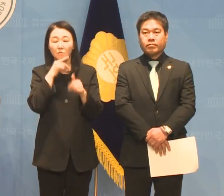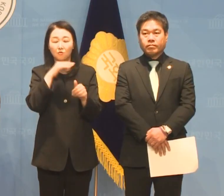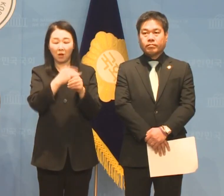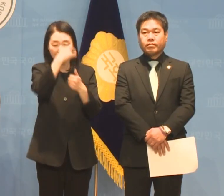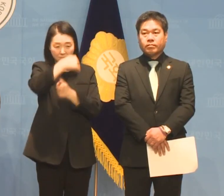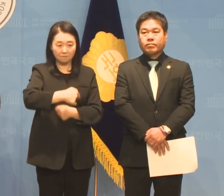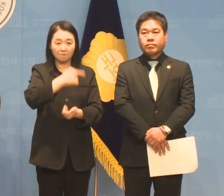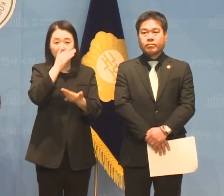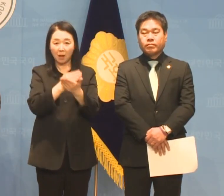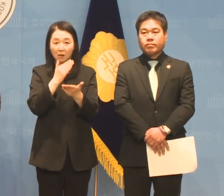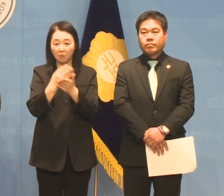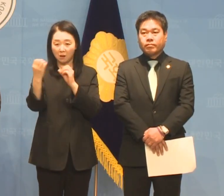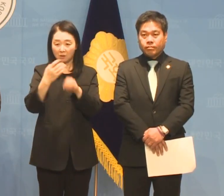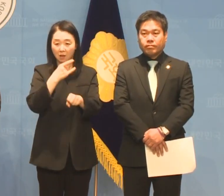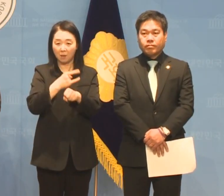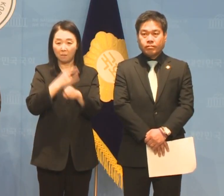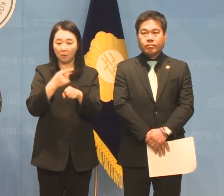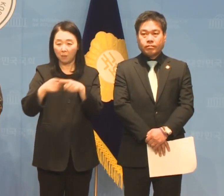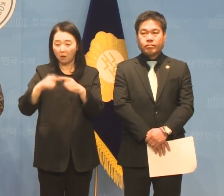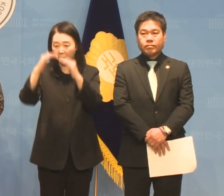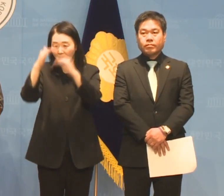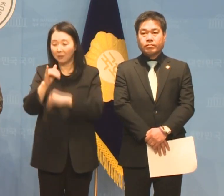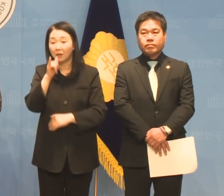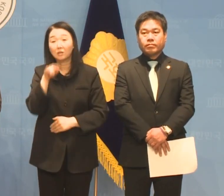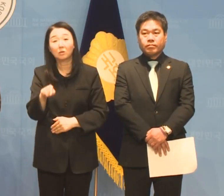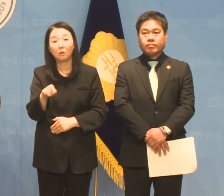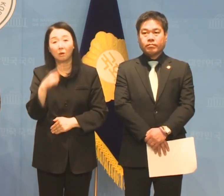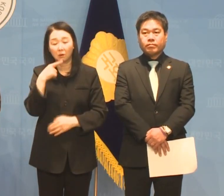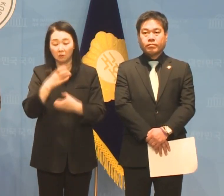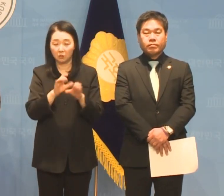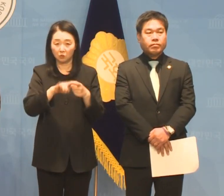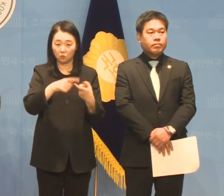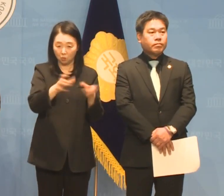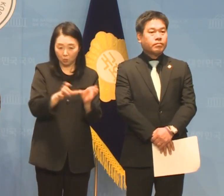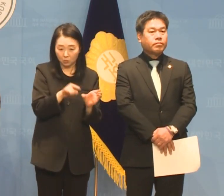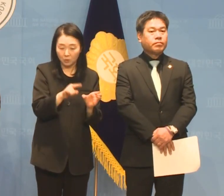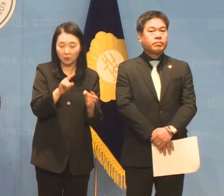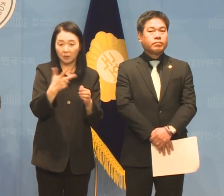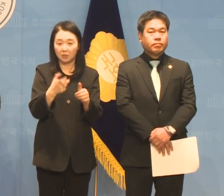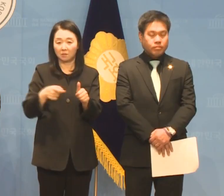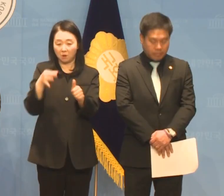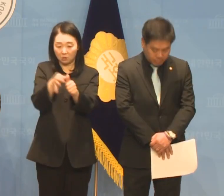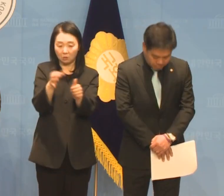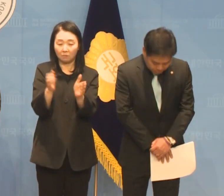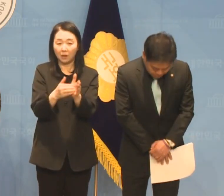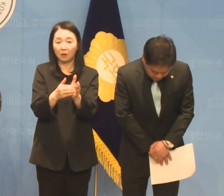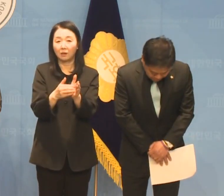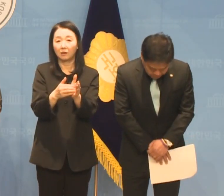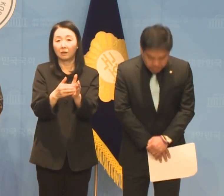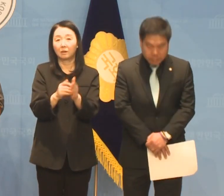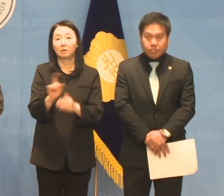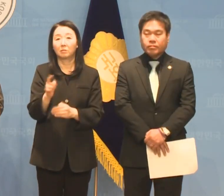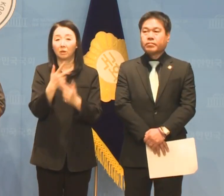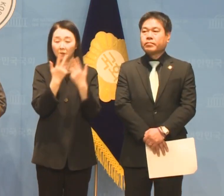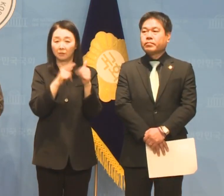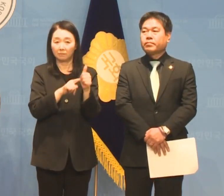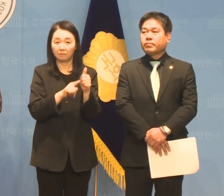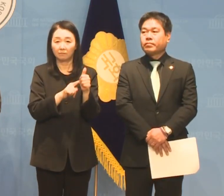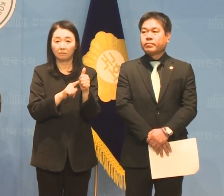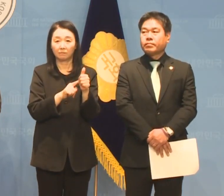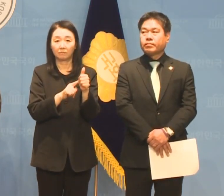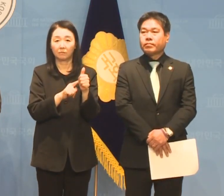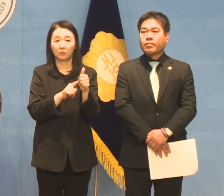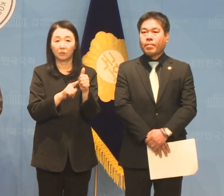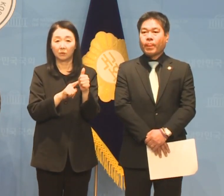말고 응답하라라는 식의 논평을 내고 있는데요. 민주노총에 대해서 70억을 지급했다라는 것도 이재명 대표에게